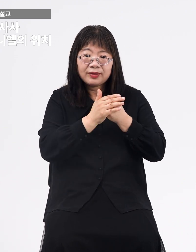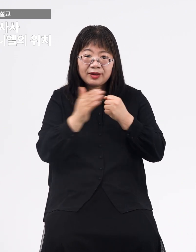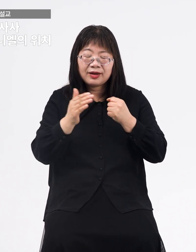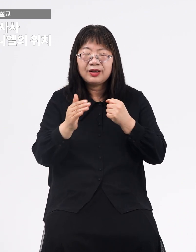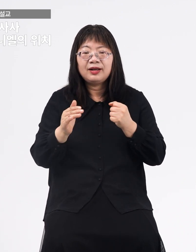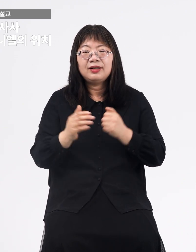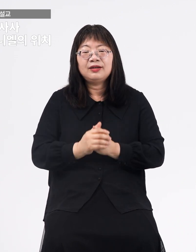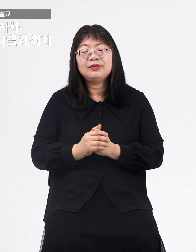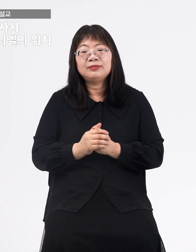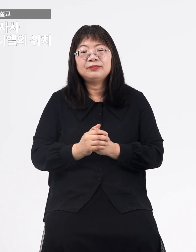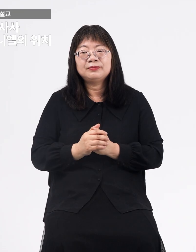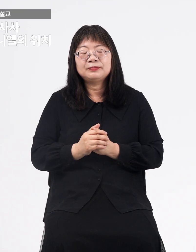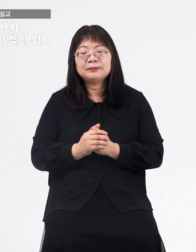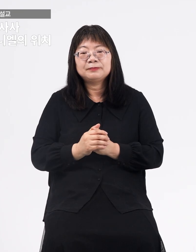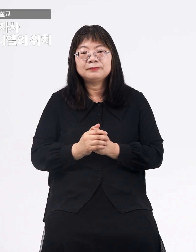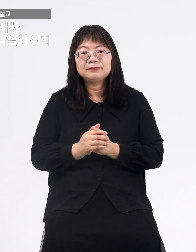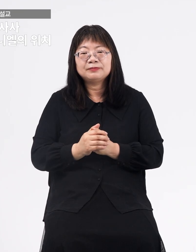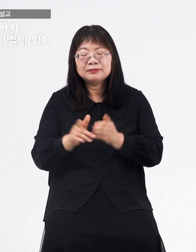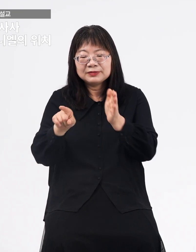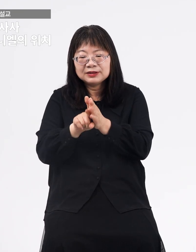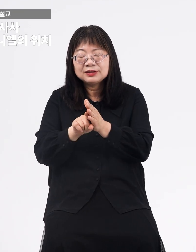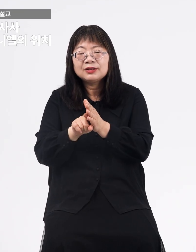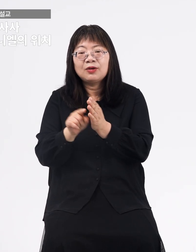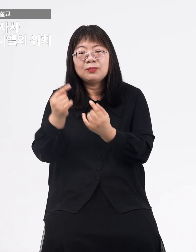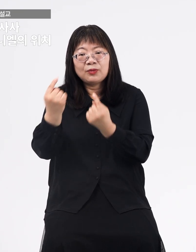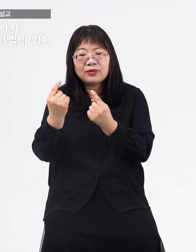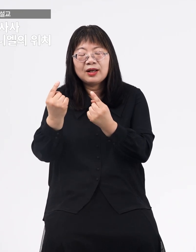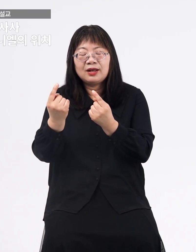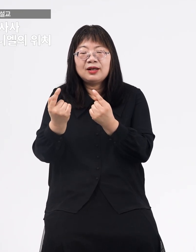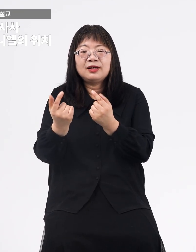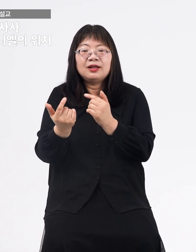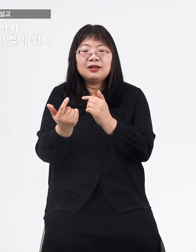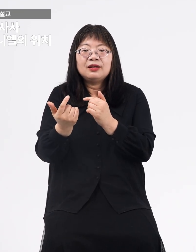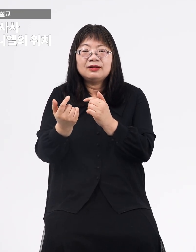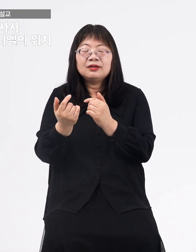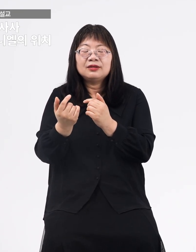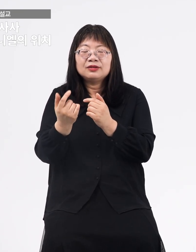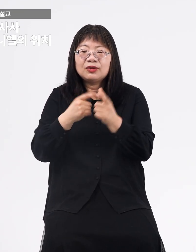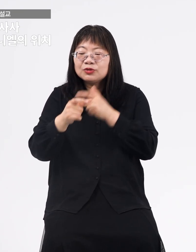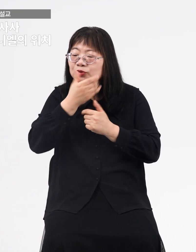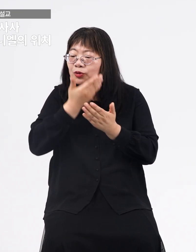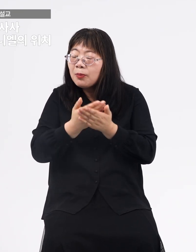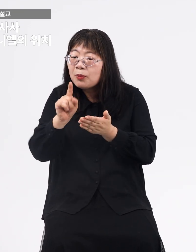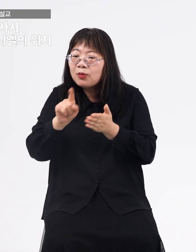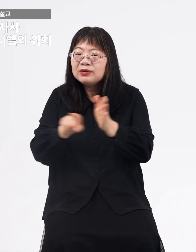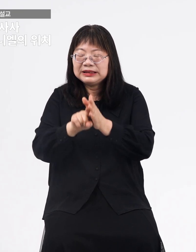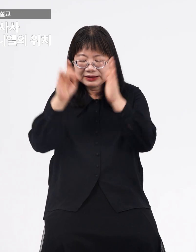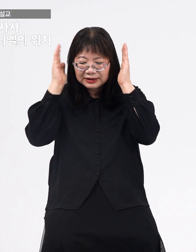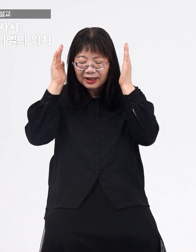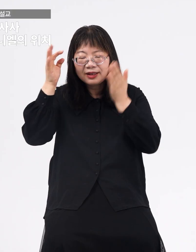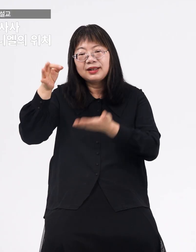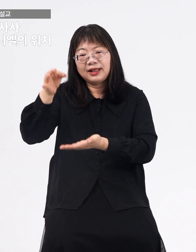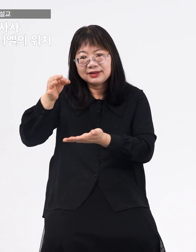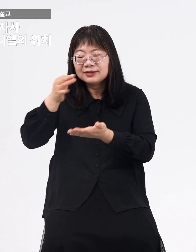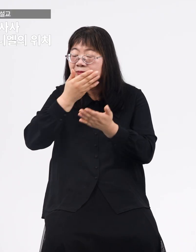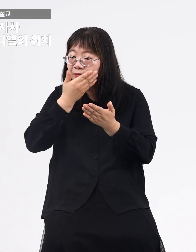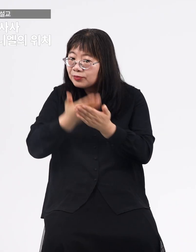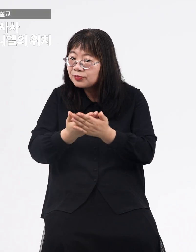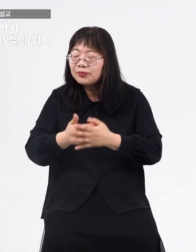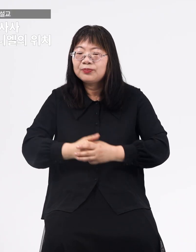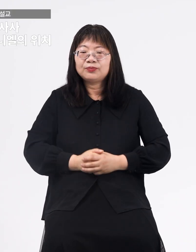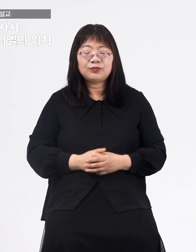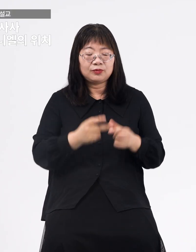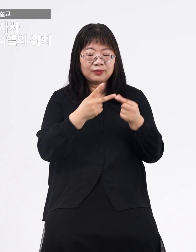신앙 전에 신학의 가치가 굉장히 중요한 겁니다. 두 번째는